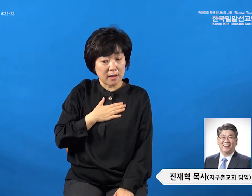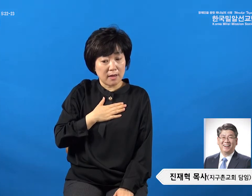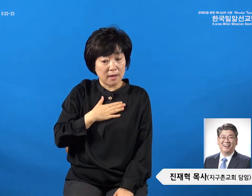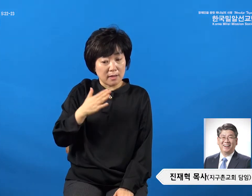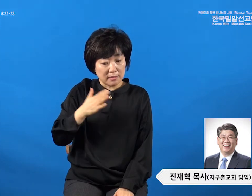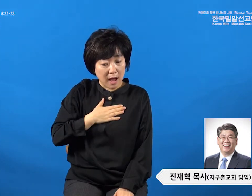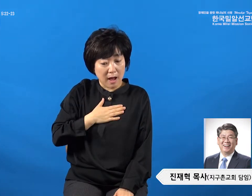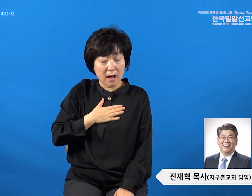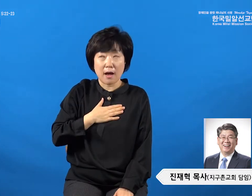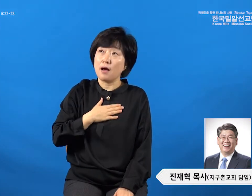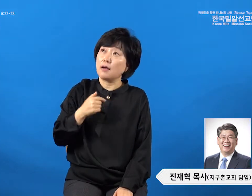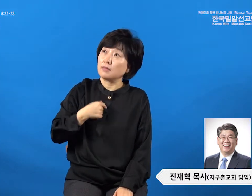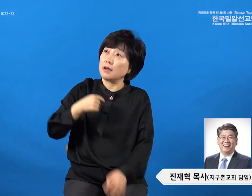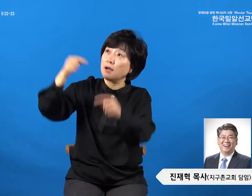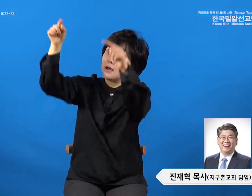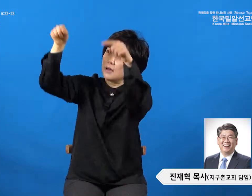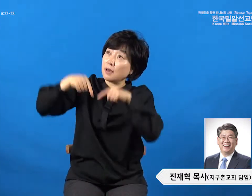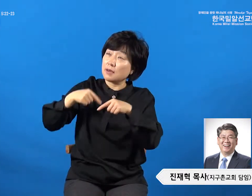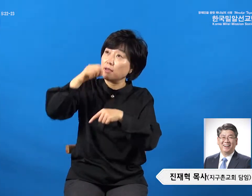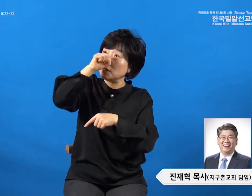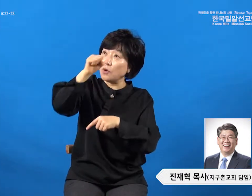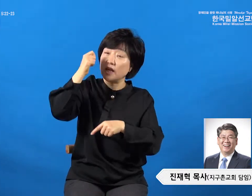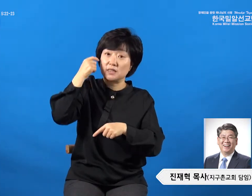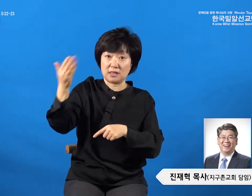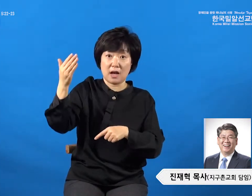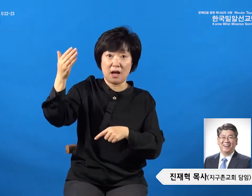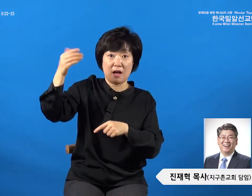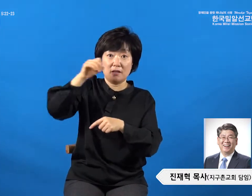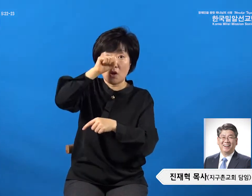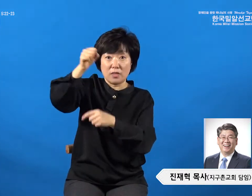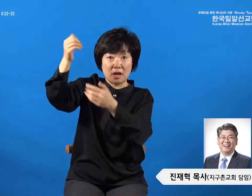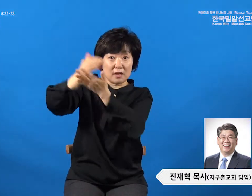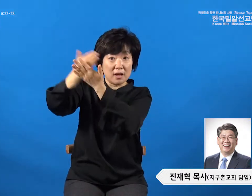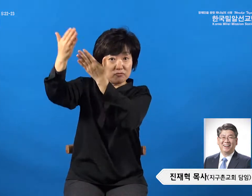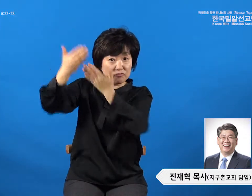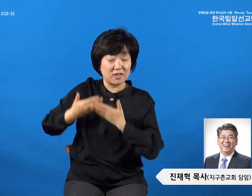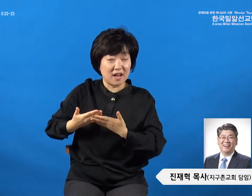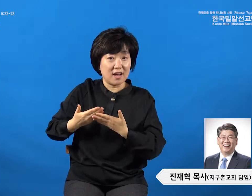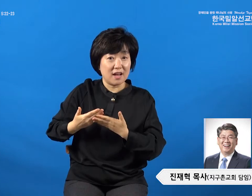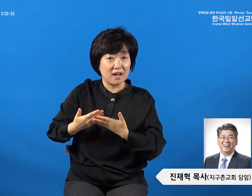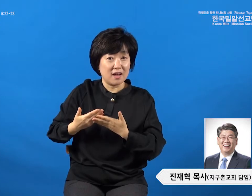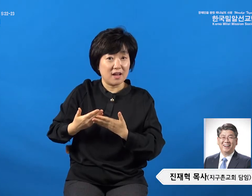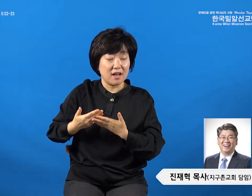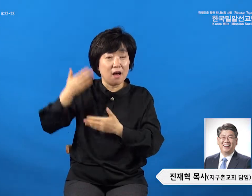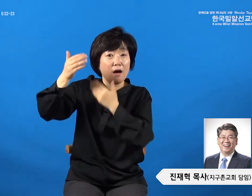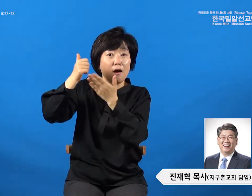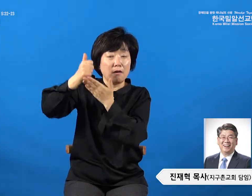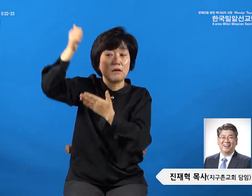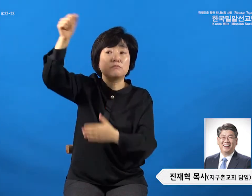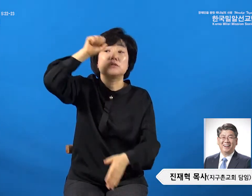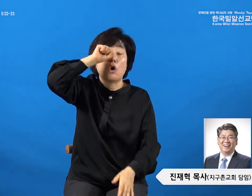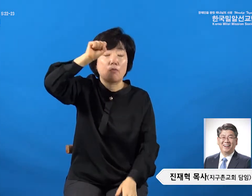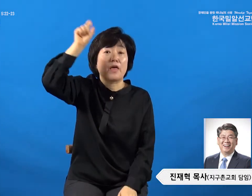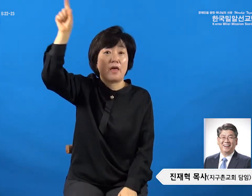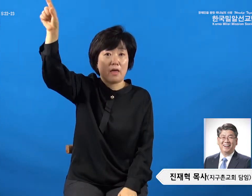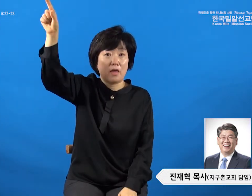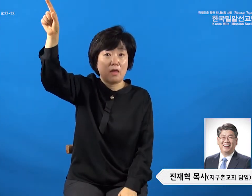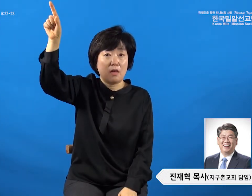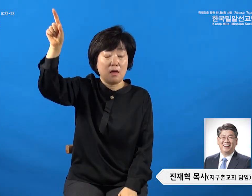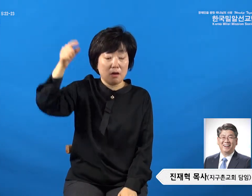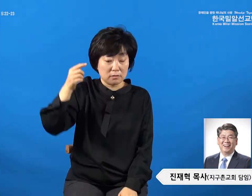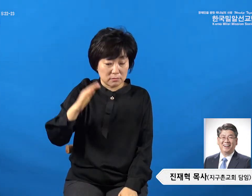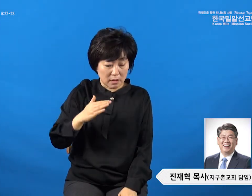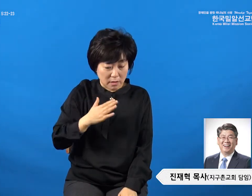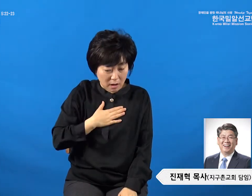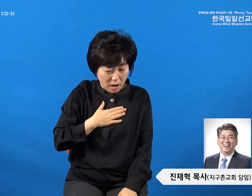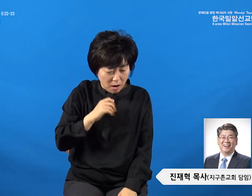내게 선하신가? 라는 질문입니다. 하나님은 선하시다고 이야기하며 부인하지 않음에도